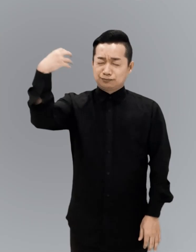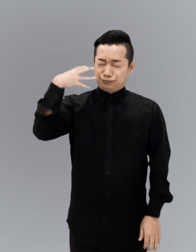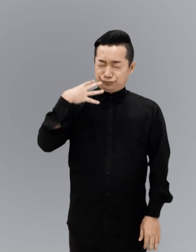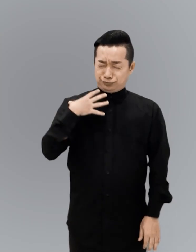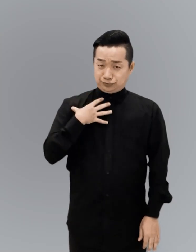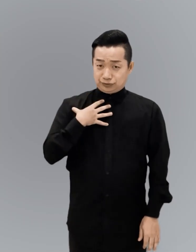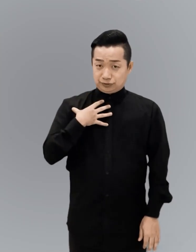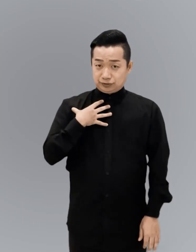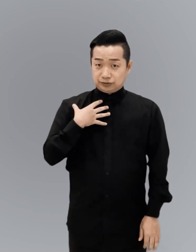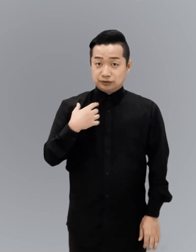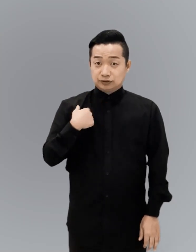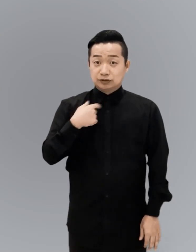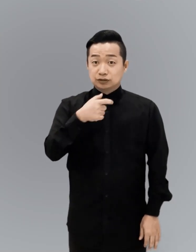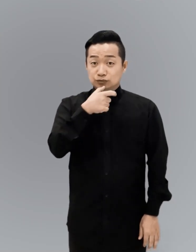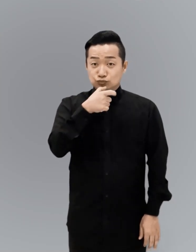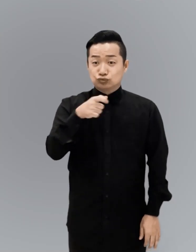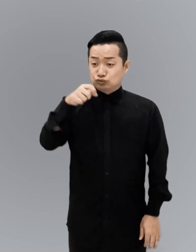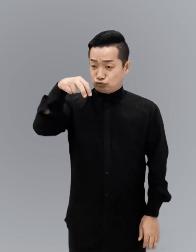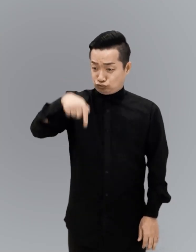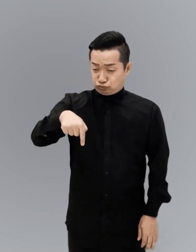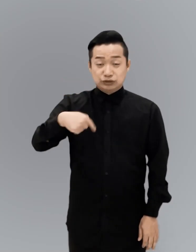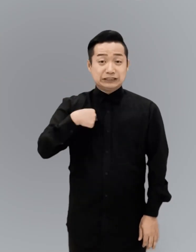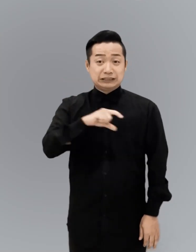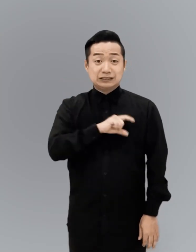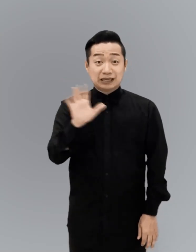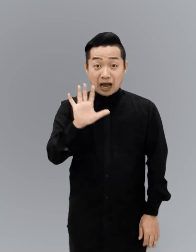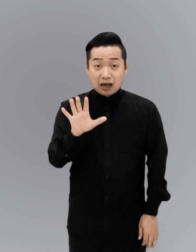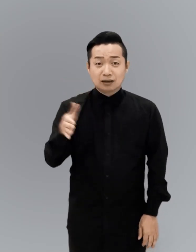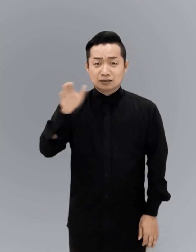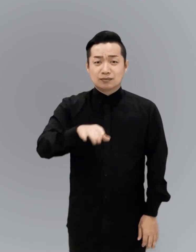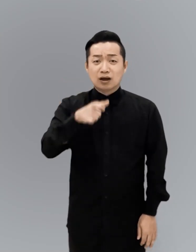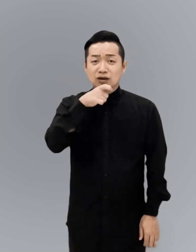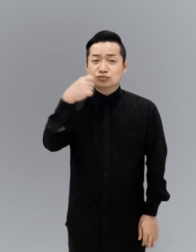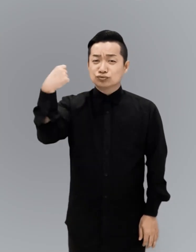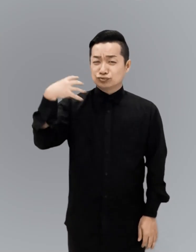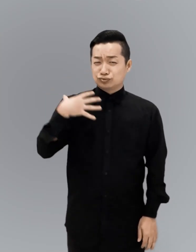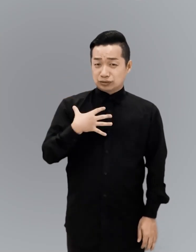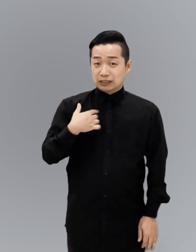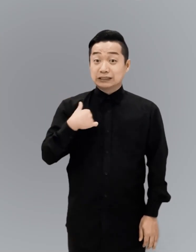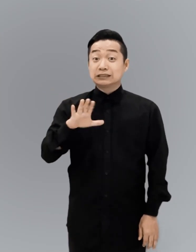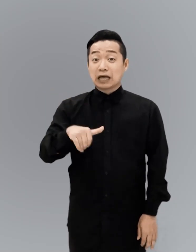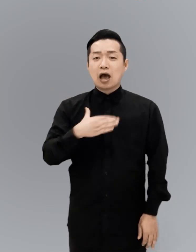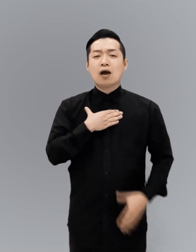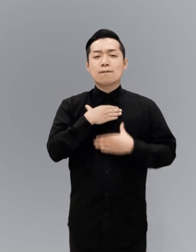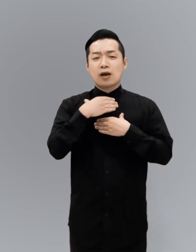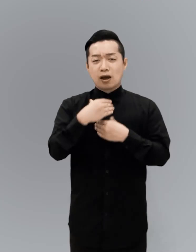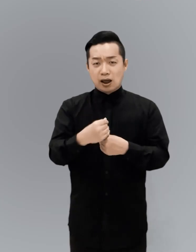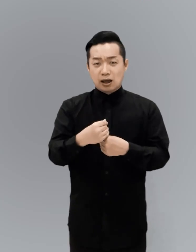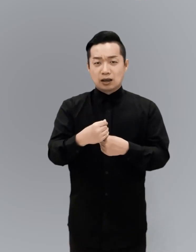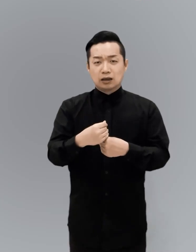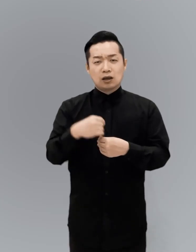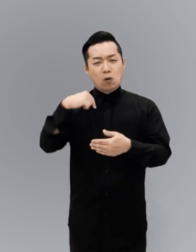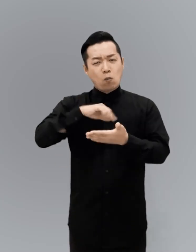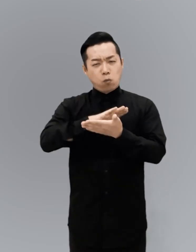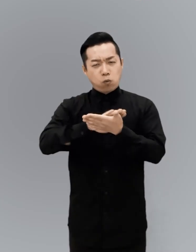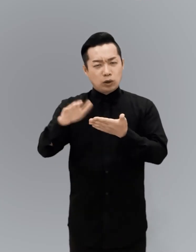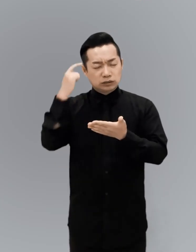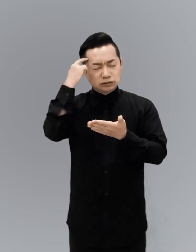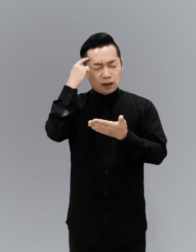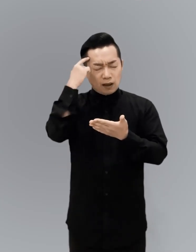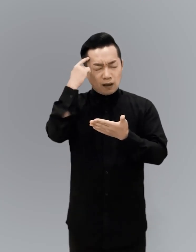물이 저한테 닿으면 제가 물 숫자도 아닌데 그렇게 물이 저한테 주는 그 편안함과 뭔가